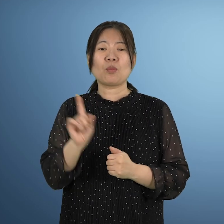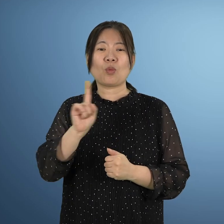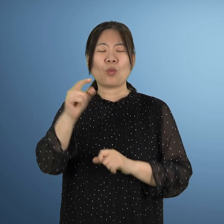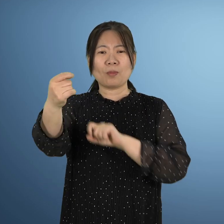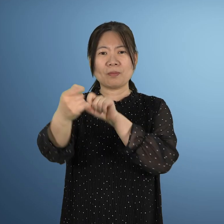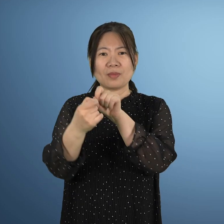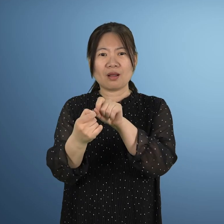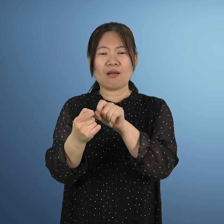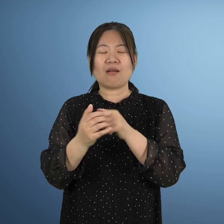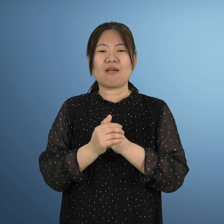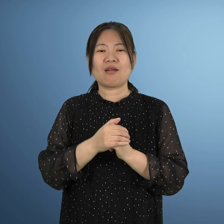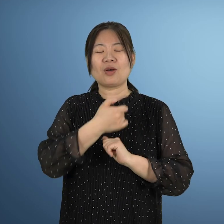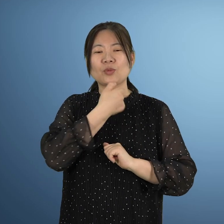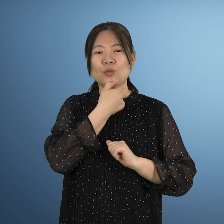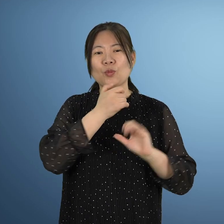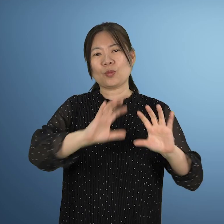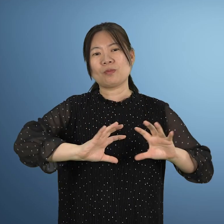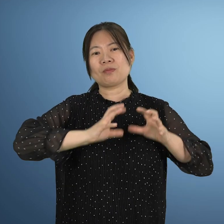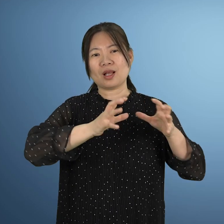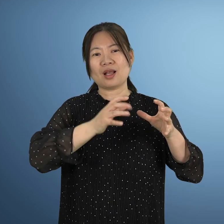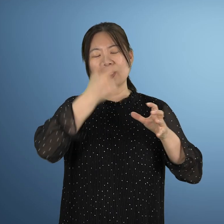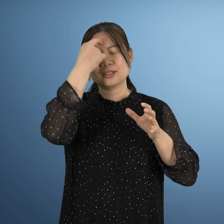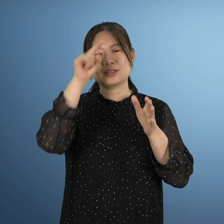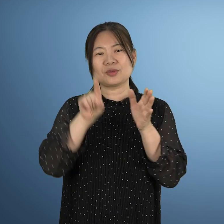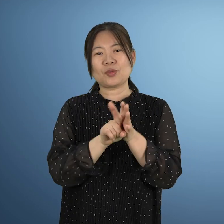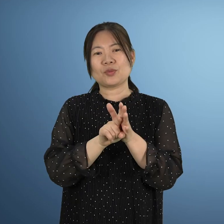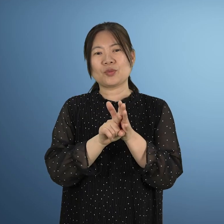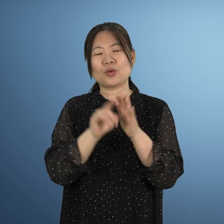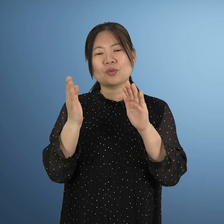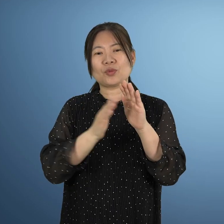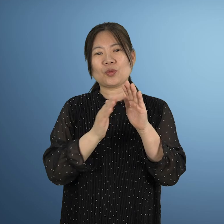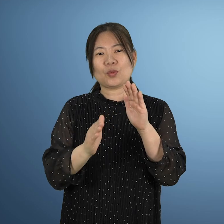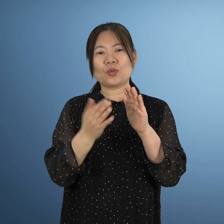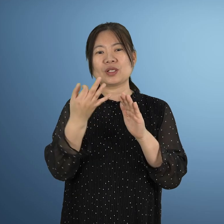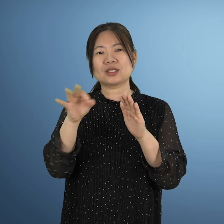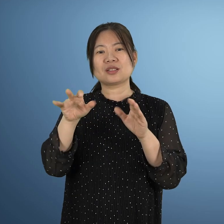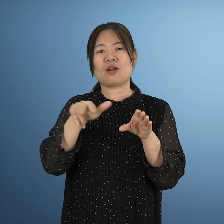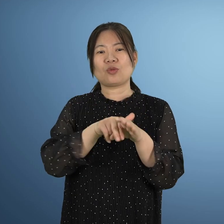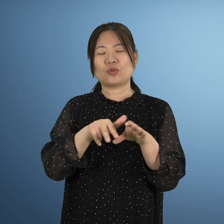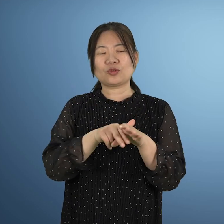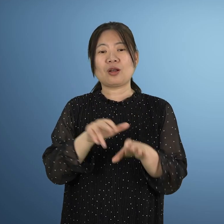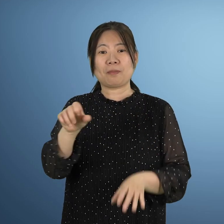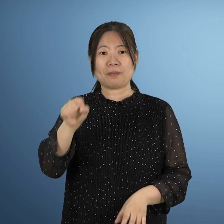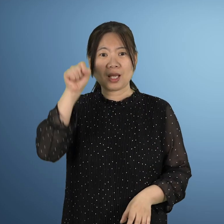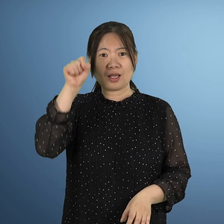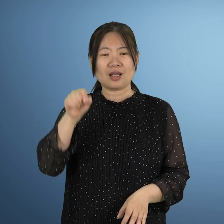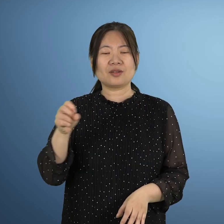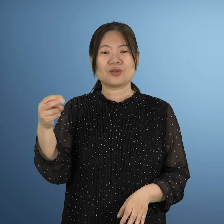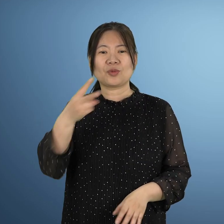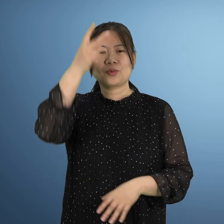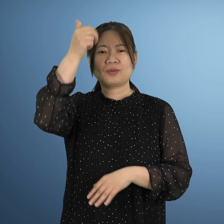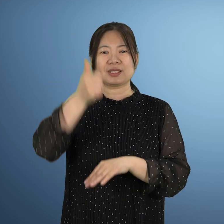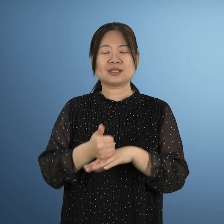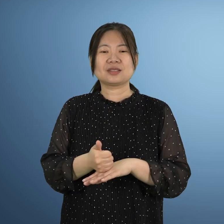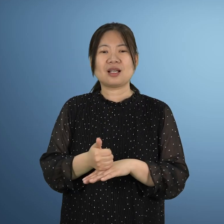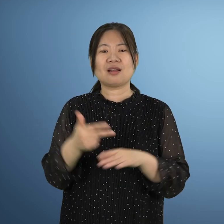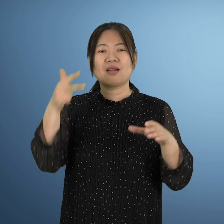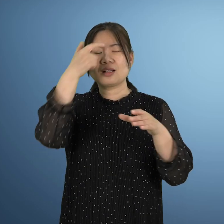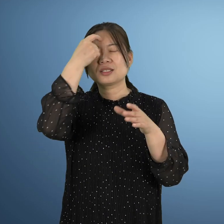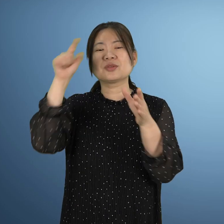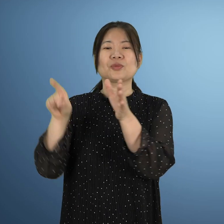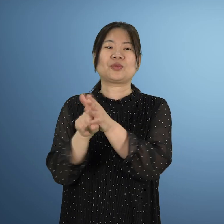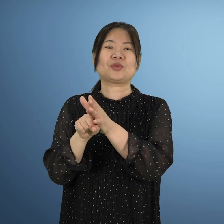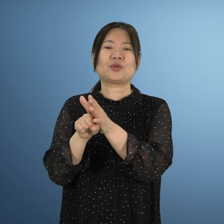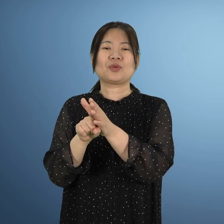머지않아 로마가 기독교를 국교로 삼게 돼요. 그리고 드디어